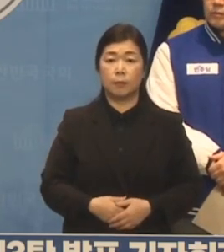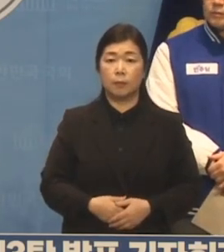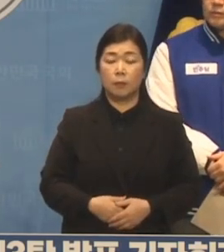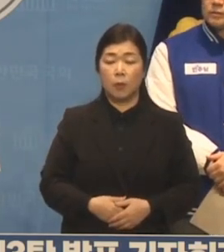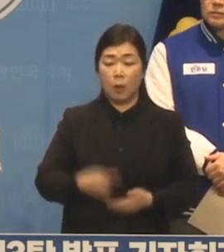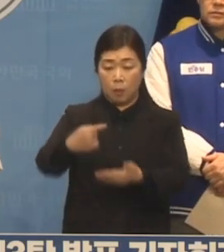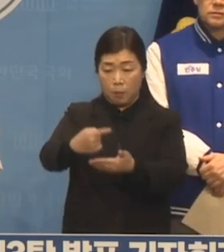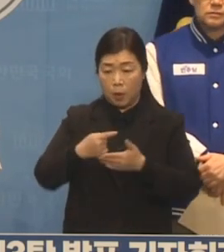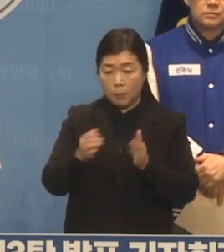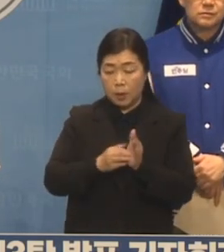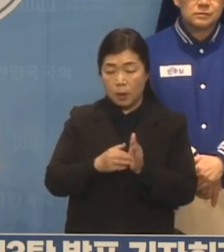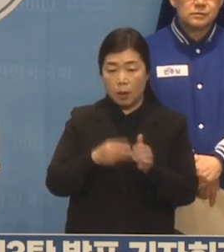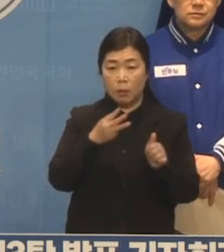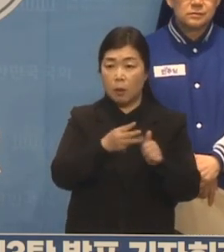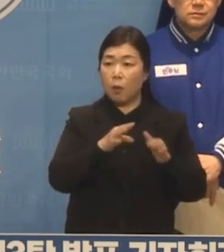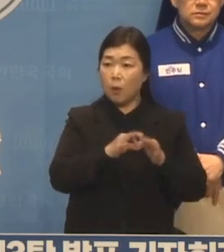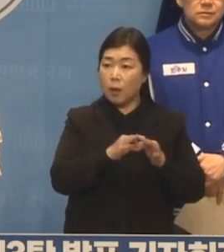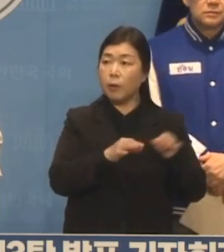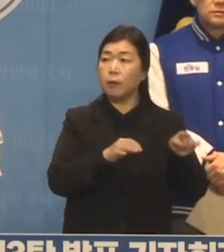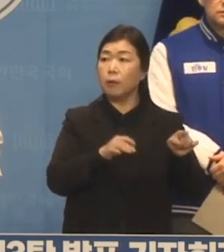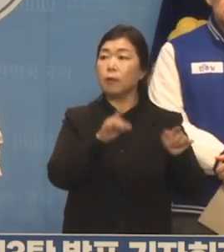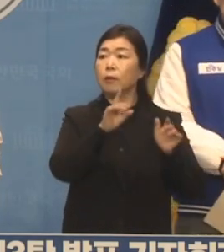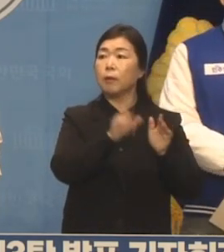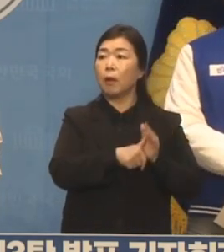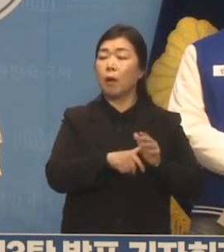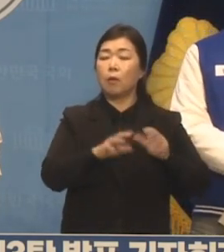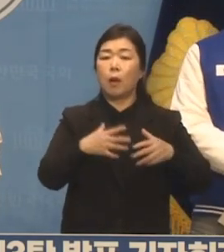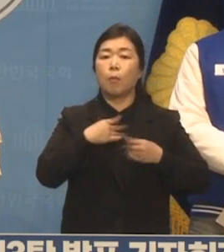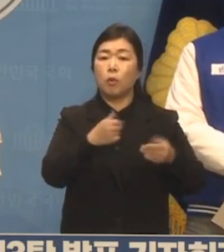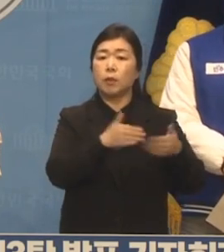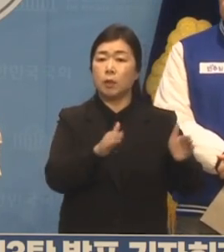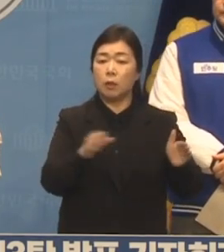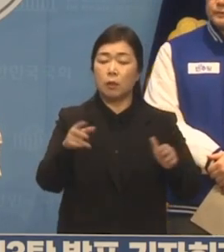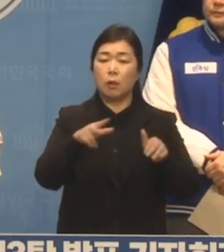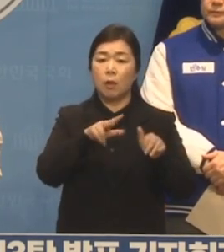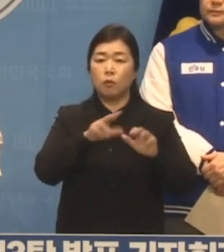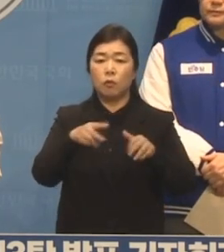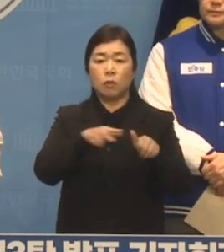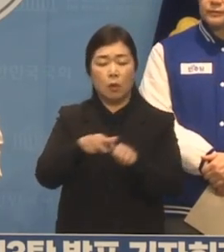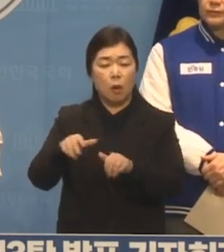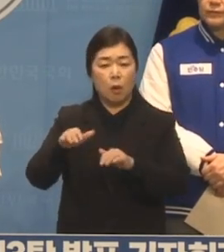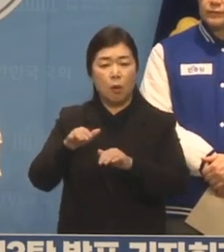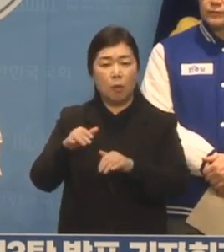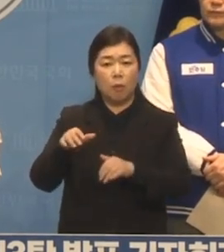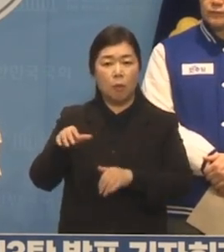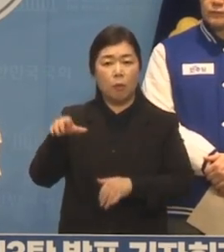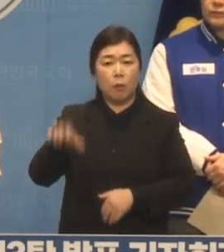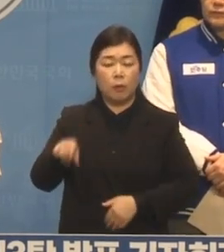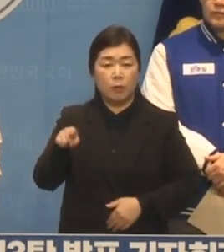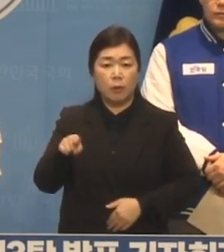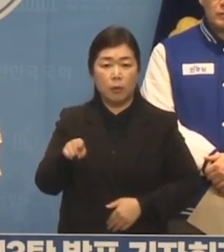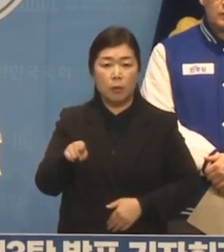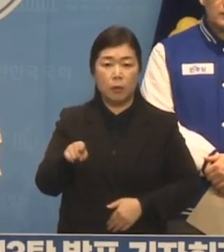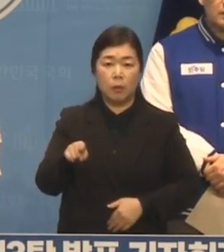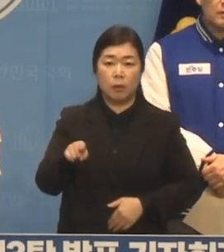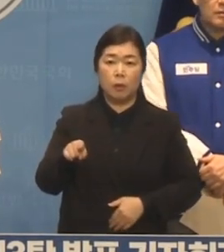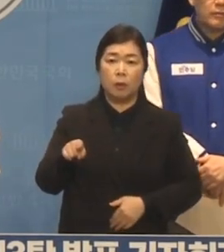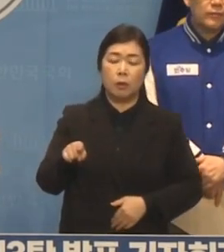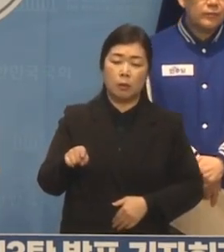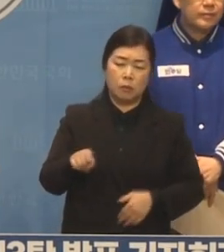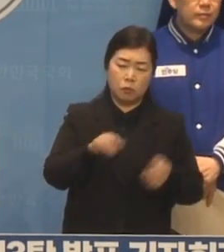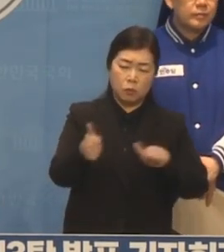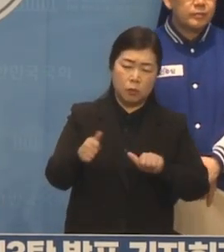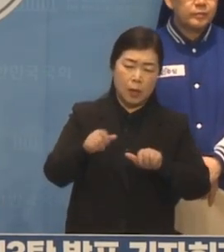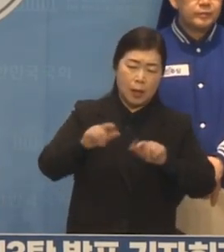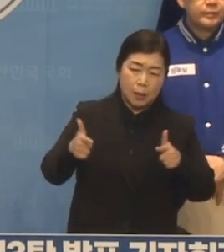보고를 받은 테러 관련 당시에 국가안보실과 국정원의 지휘부는 사망할 정도가 아니라고